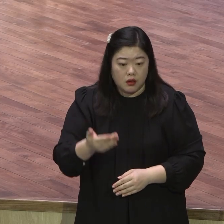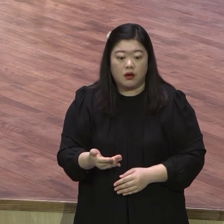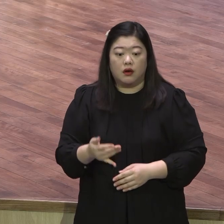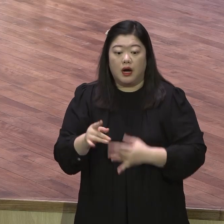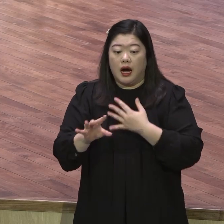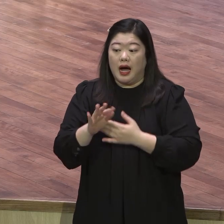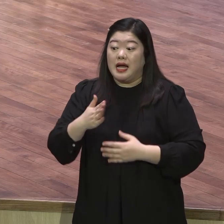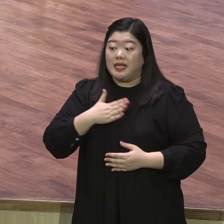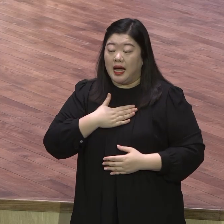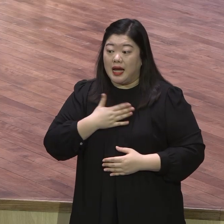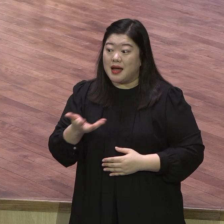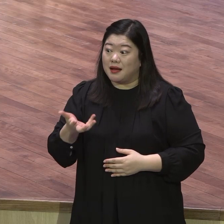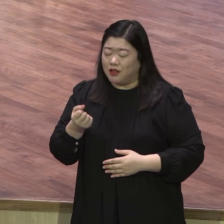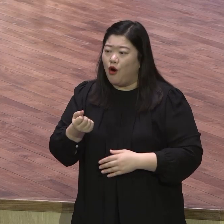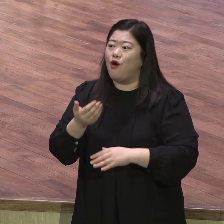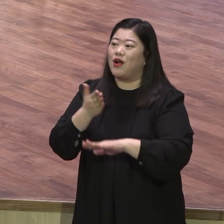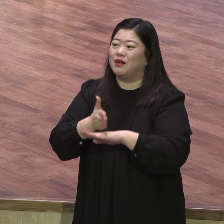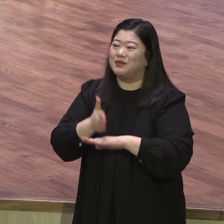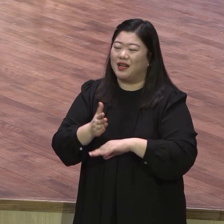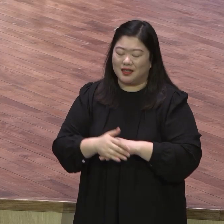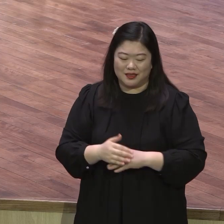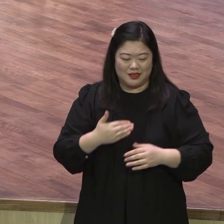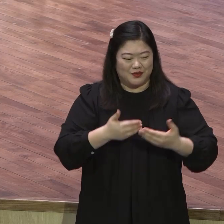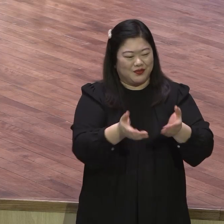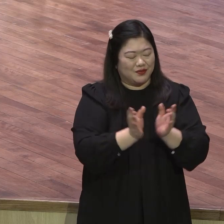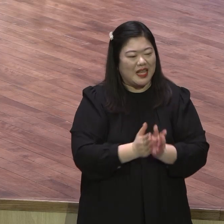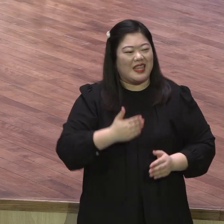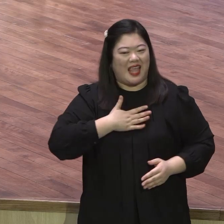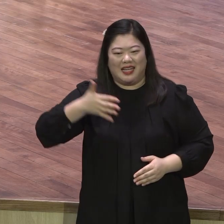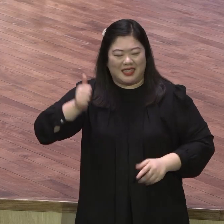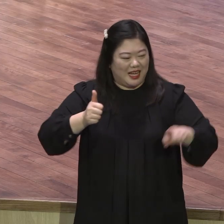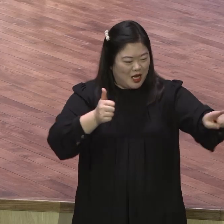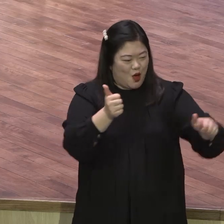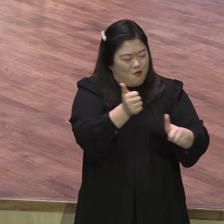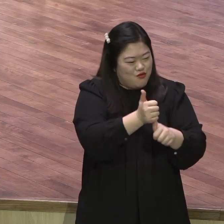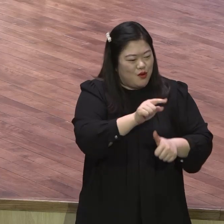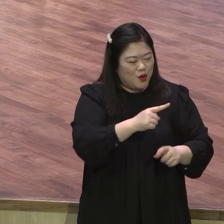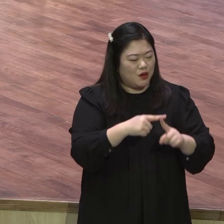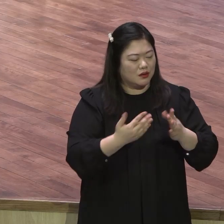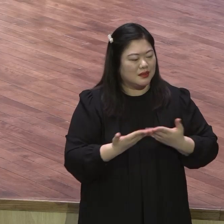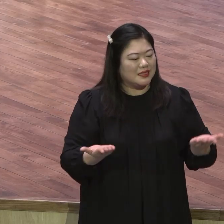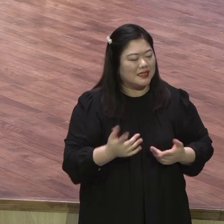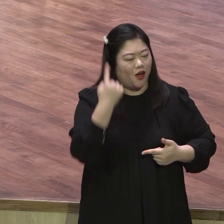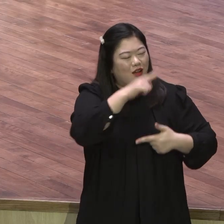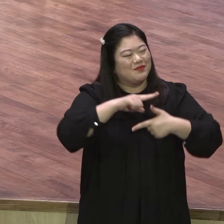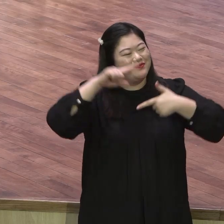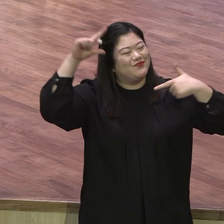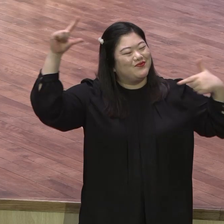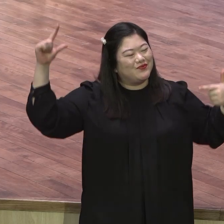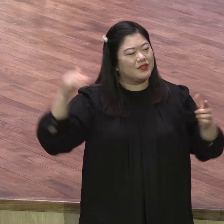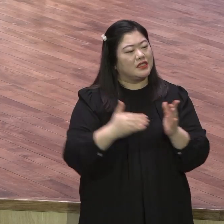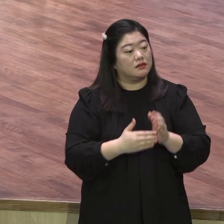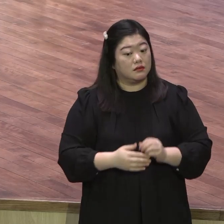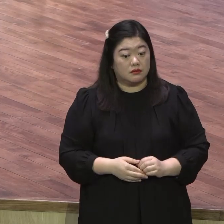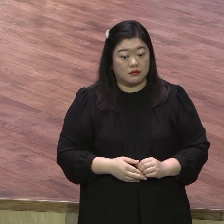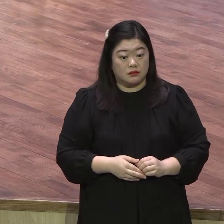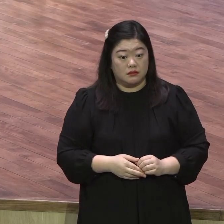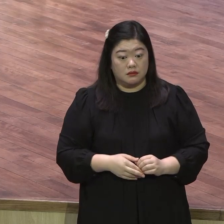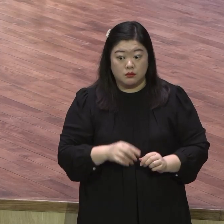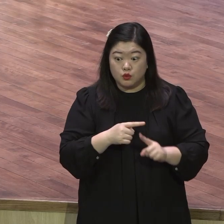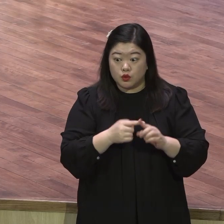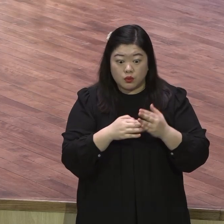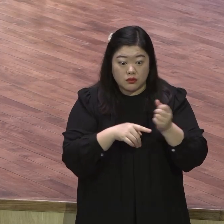네가 장르하고 네 부장하고 네 회장하고 네 위원장하고 네 뭘 해먹어라. 그게 교회입니까? 교회 존재의 이유입니까? 그게?